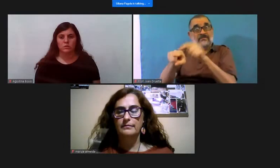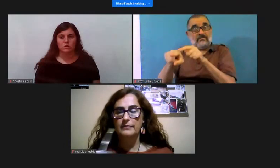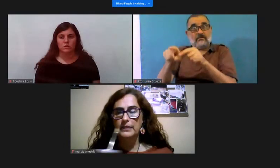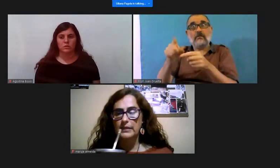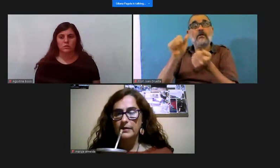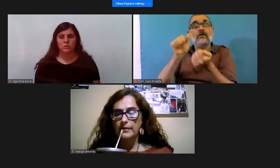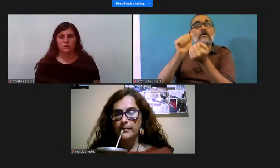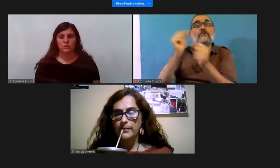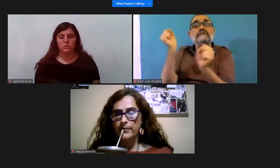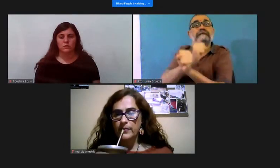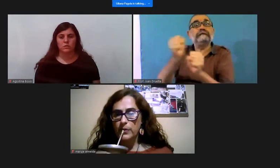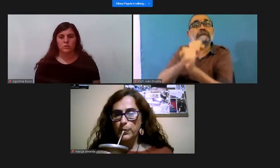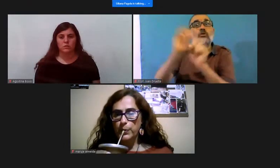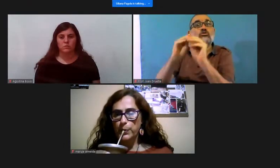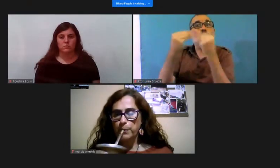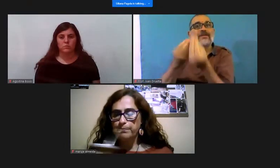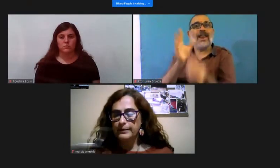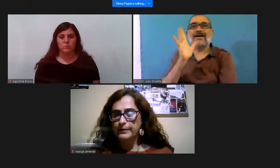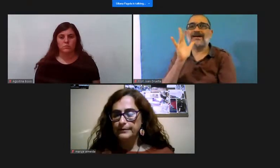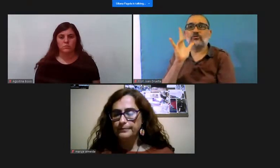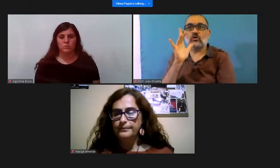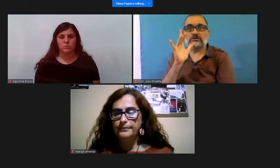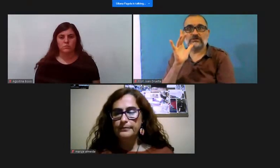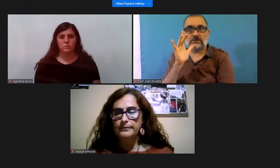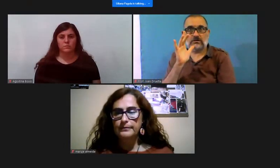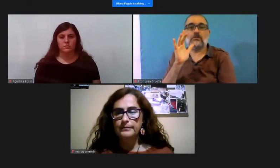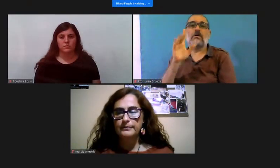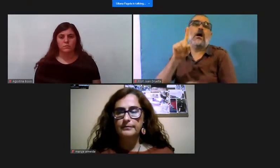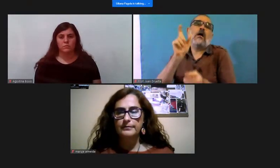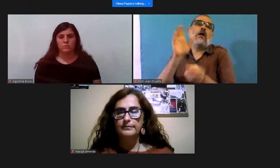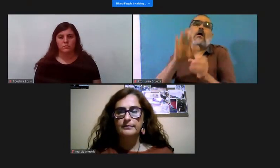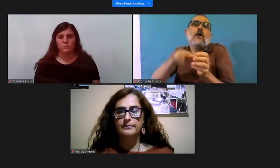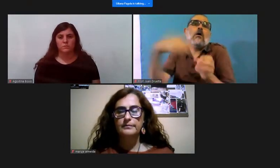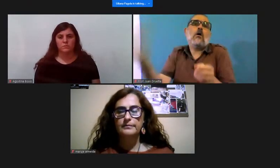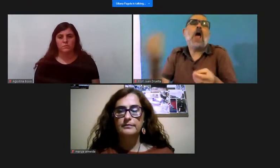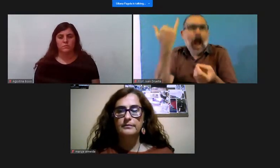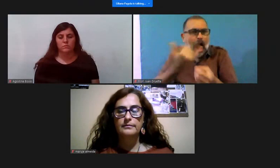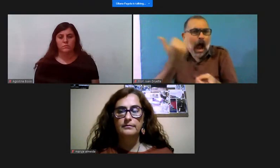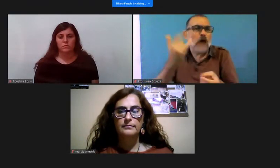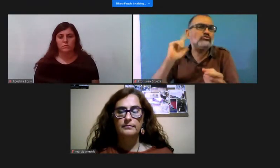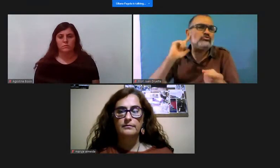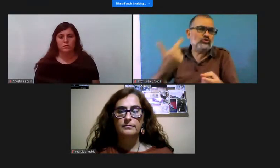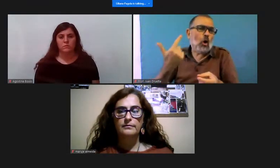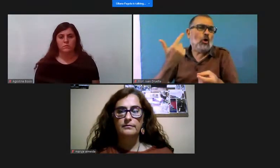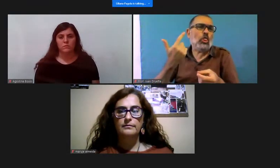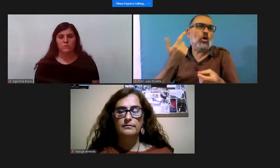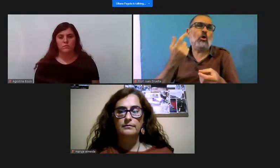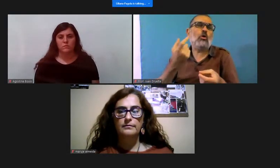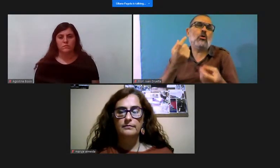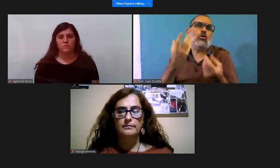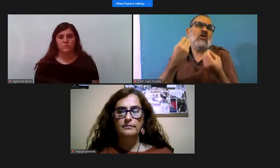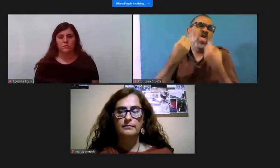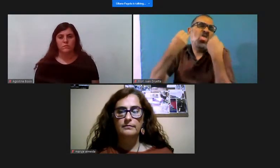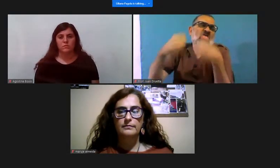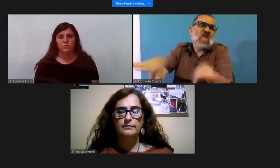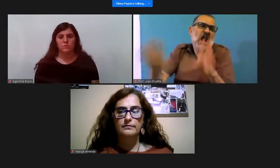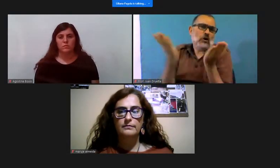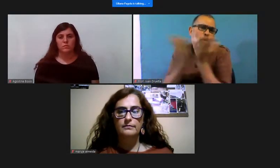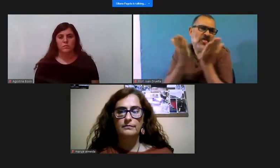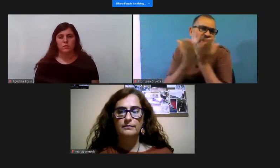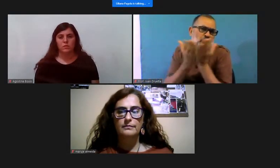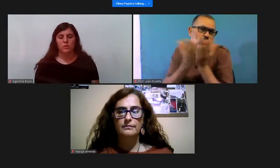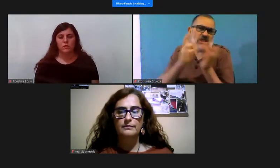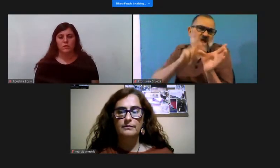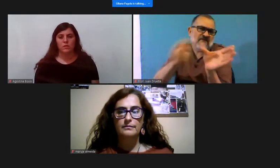que aprobar por este artículo 7, por no tener el secundario completo, en total lograron, digamos, aprobarlo 14 personas,